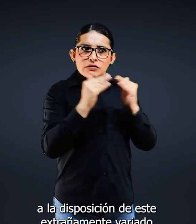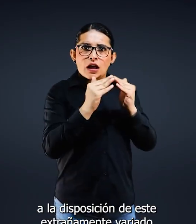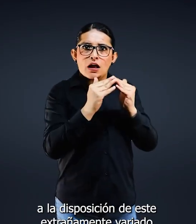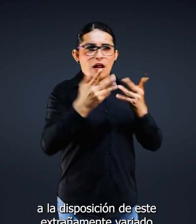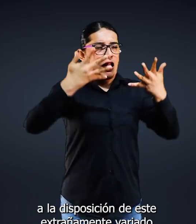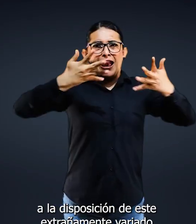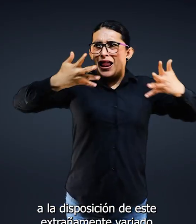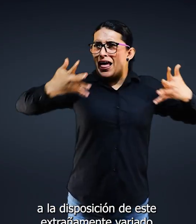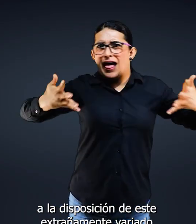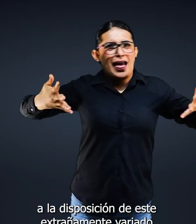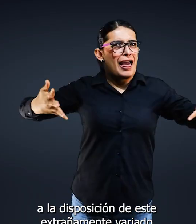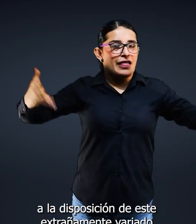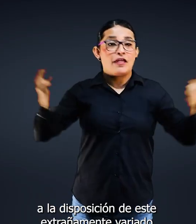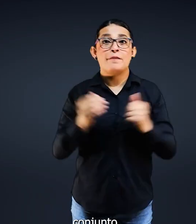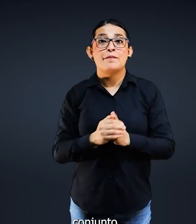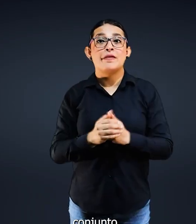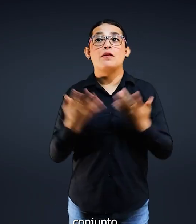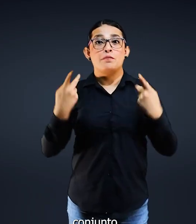disposición de este extrañamente variado conjunto.